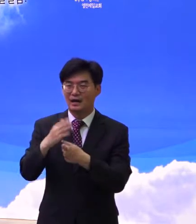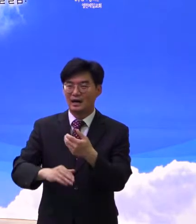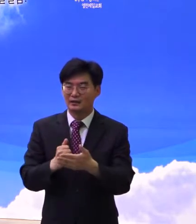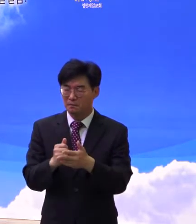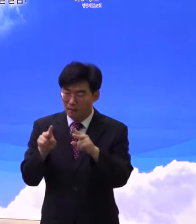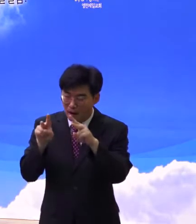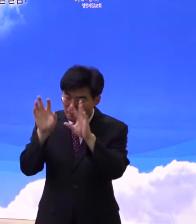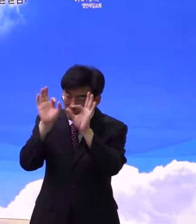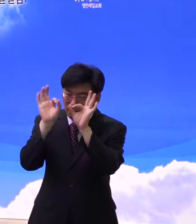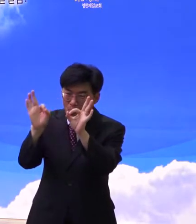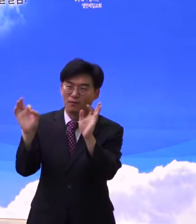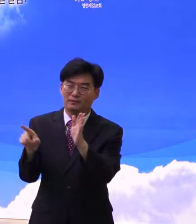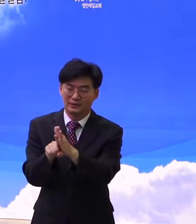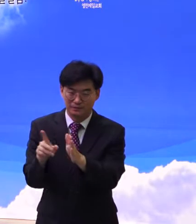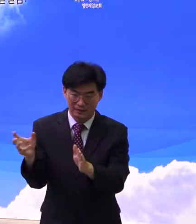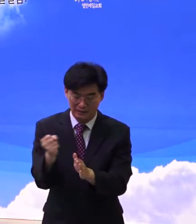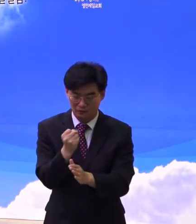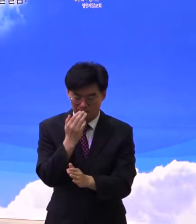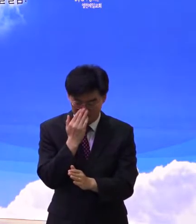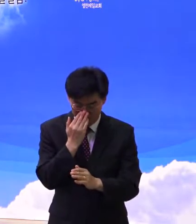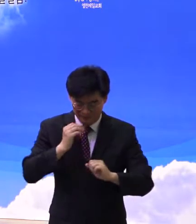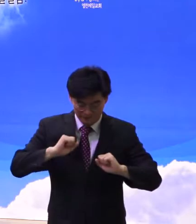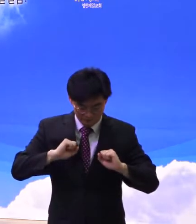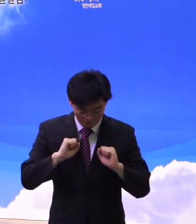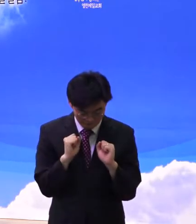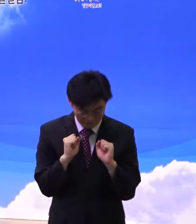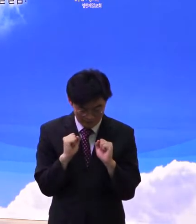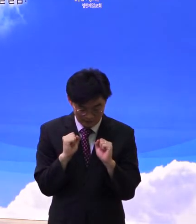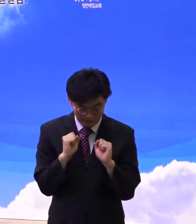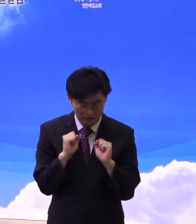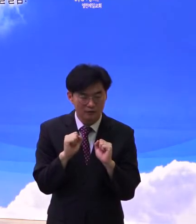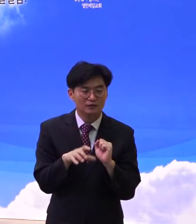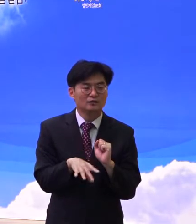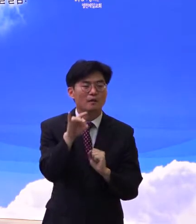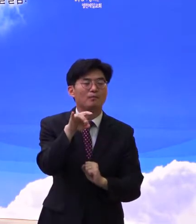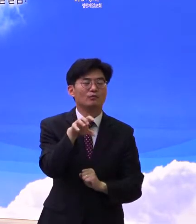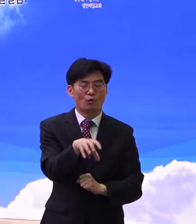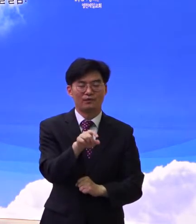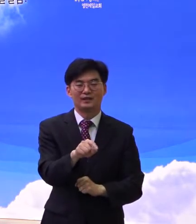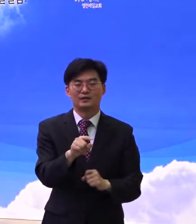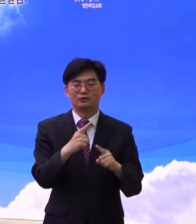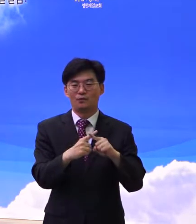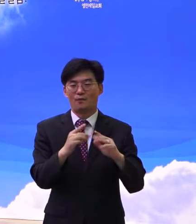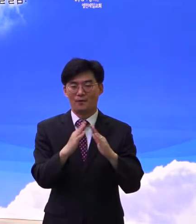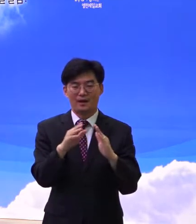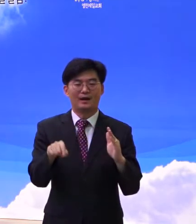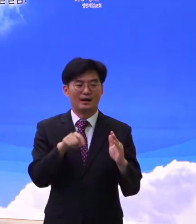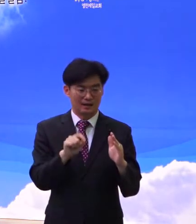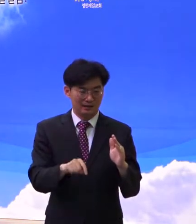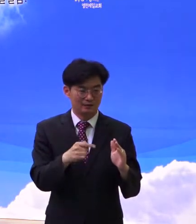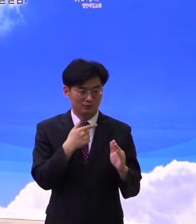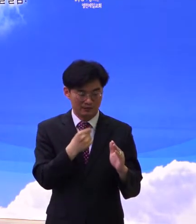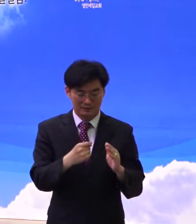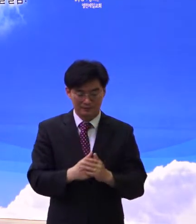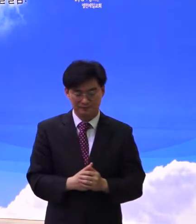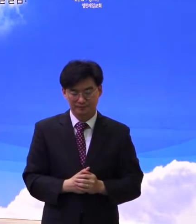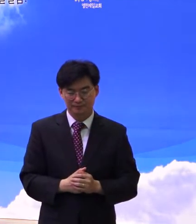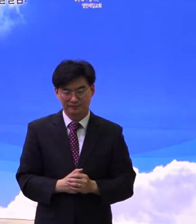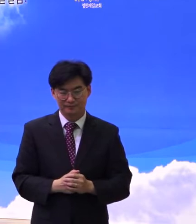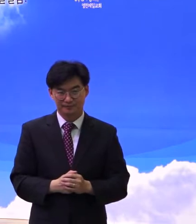순종해 나아갈 때에 교회 안에서 하나님이 증거되고 교회를 통해서 또 하나님께서 구원의 역사를 세상 가운데 이루어